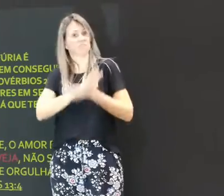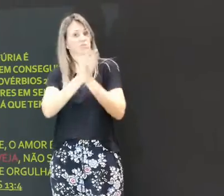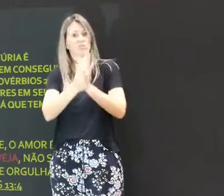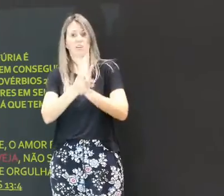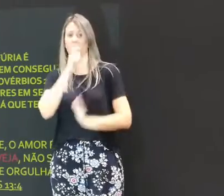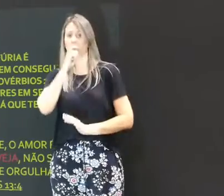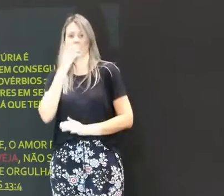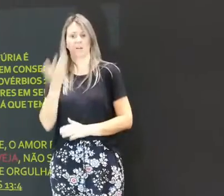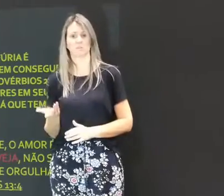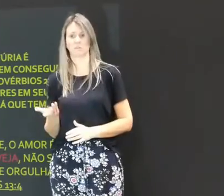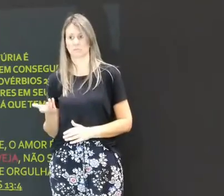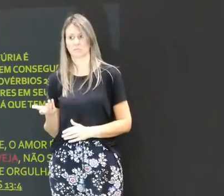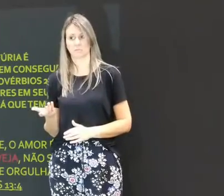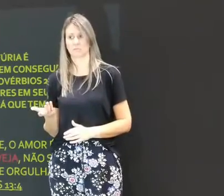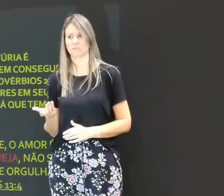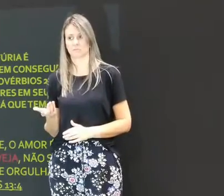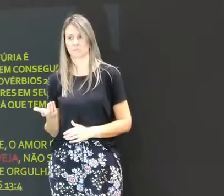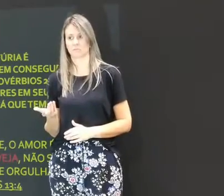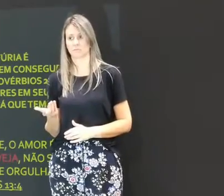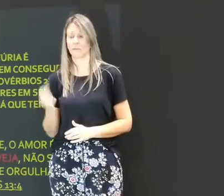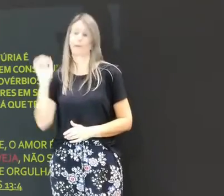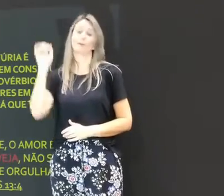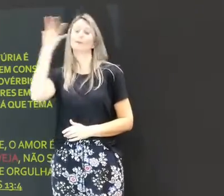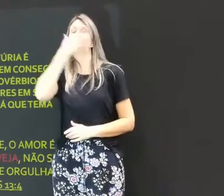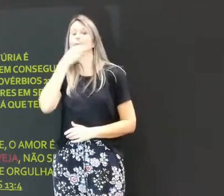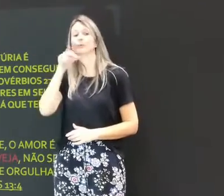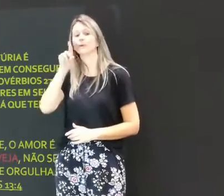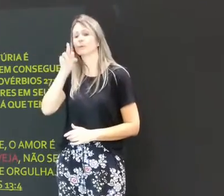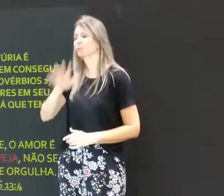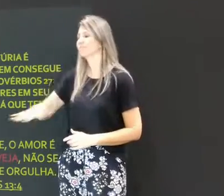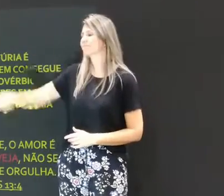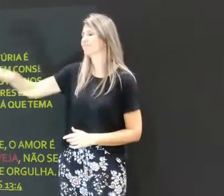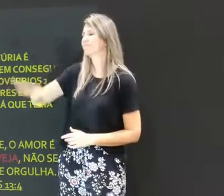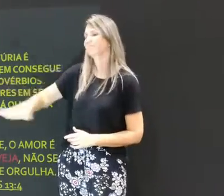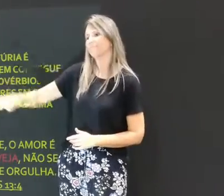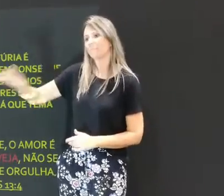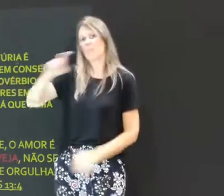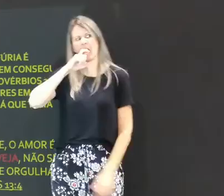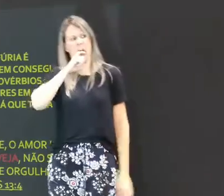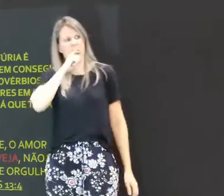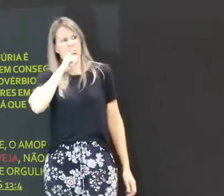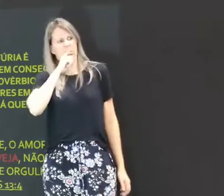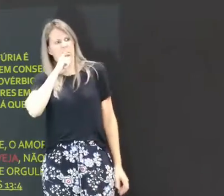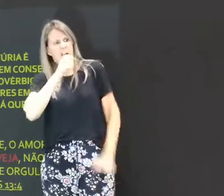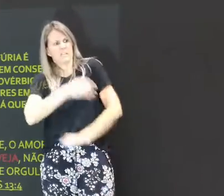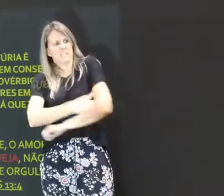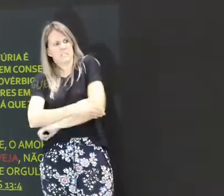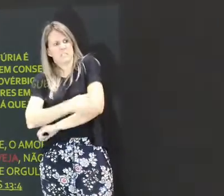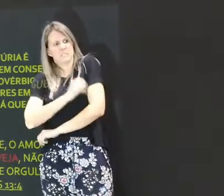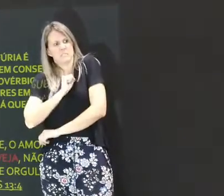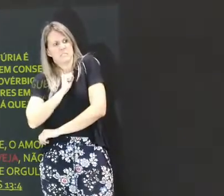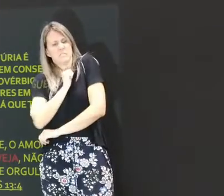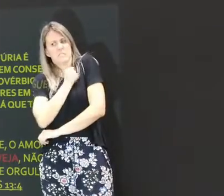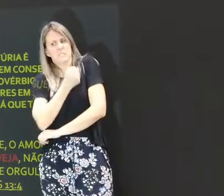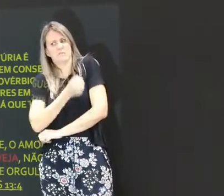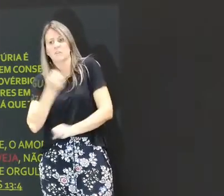da sua vida. Que a inveja faz isso. Você viu os irmãos de José ali, todos com inveja, com